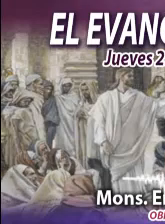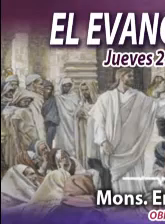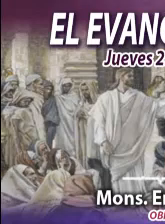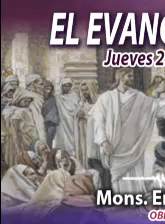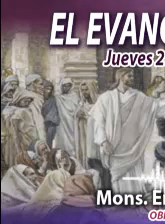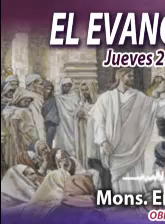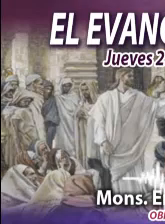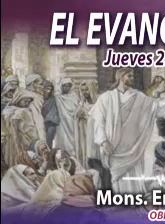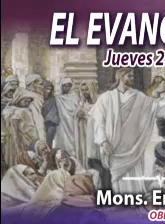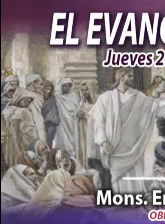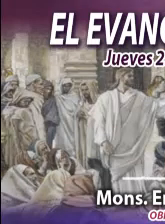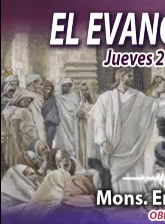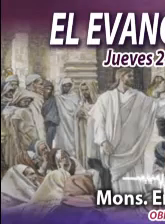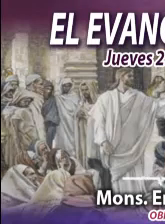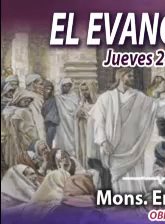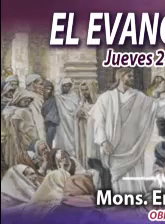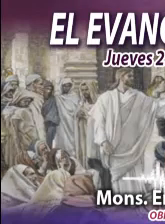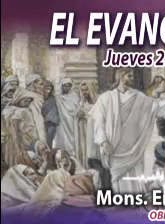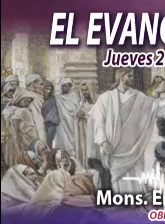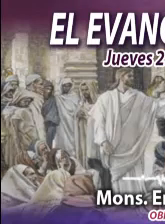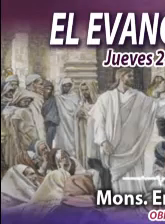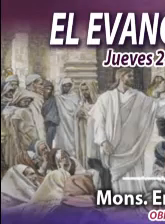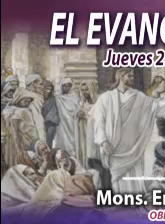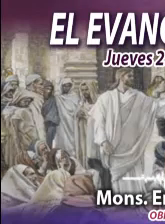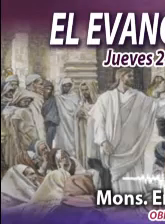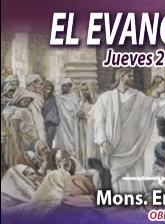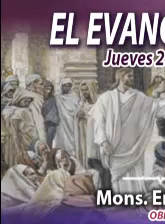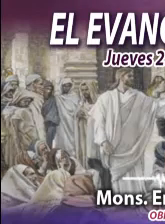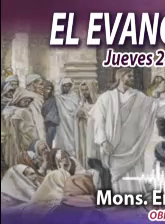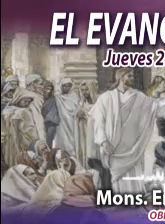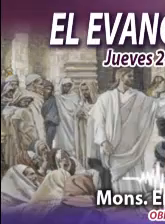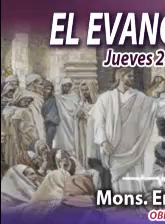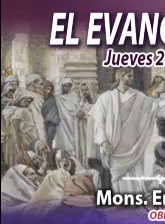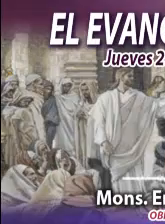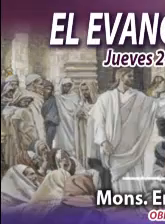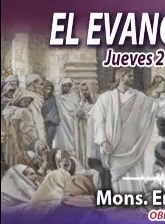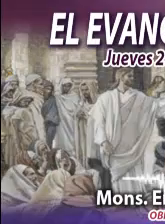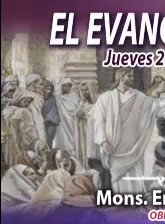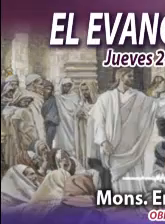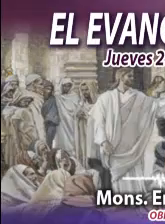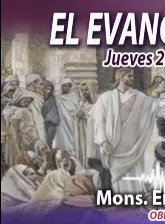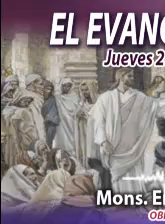tiempo de gracia, tiempo de conversión. Caminemos juntos a la luz del Evangelio.